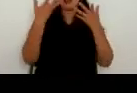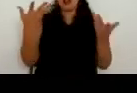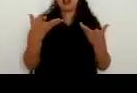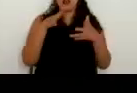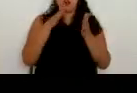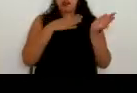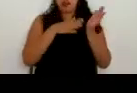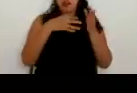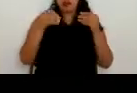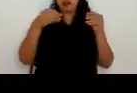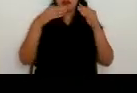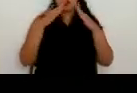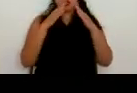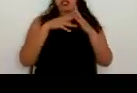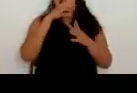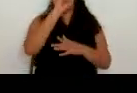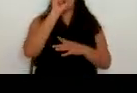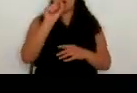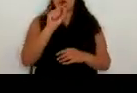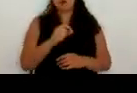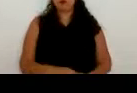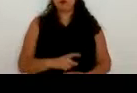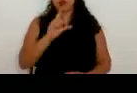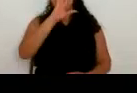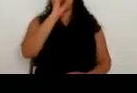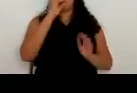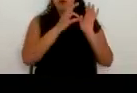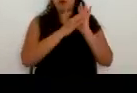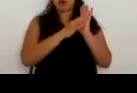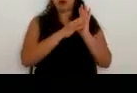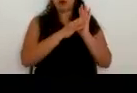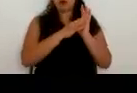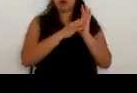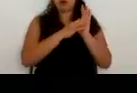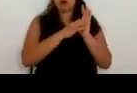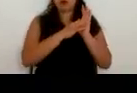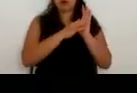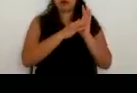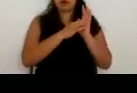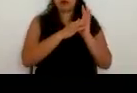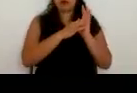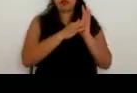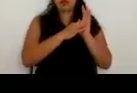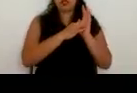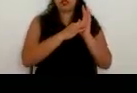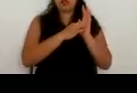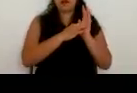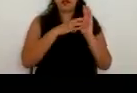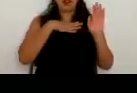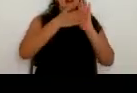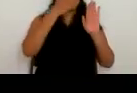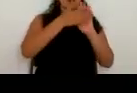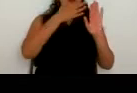pues le ponemos cero puntos y está construida de de ser gente cemento las paredes